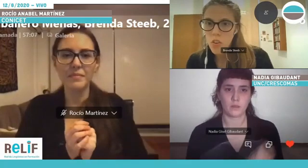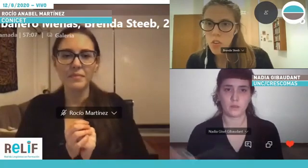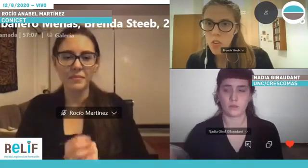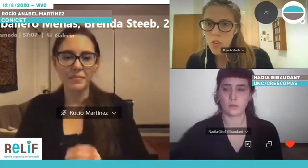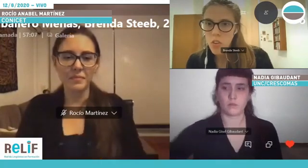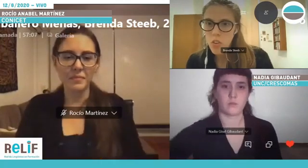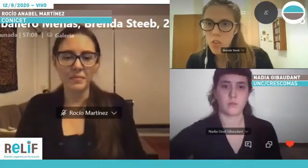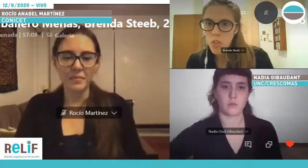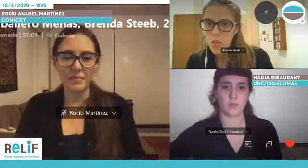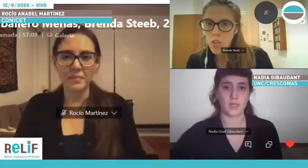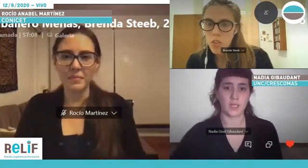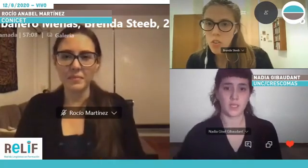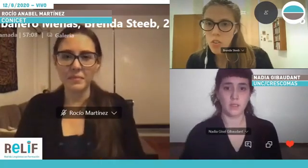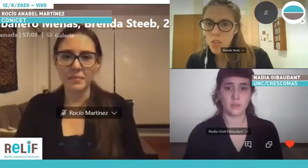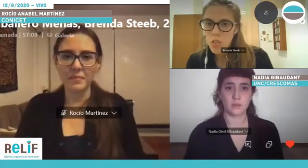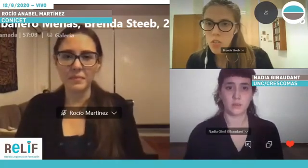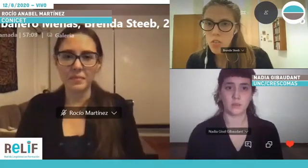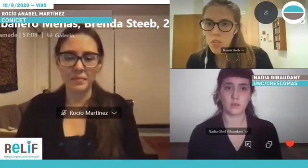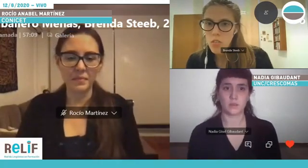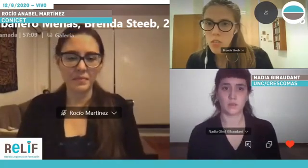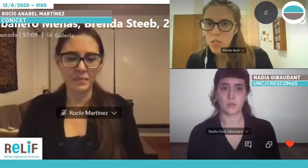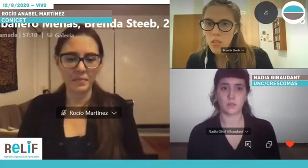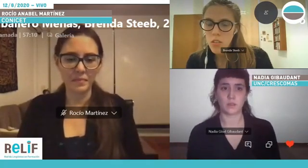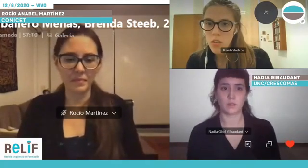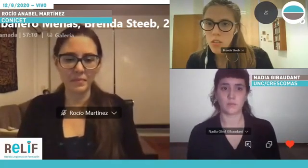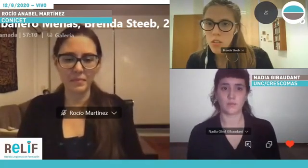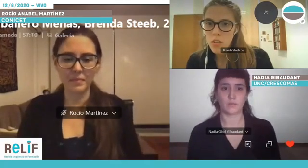eco. Ahí.